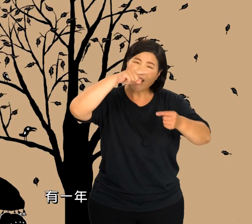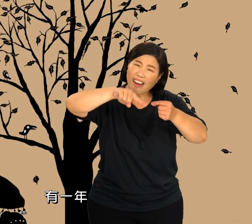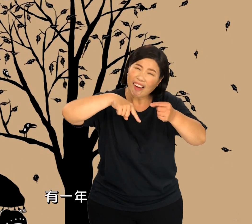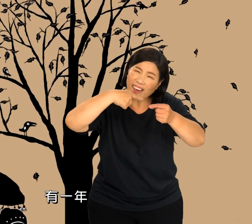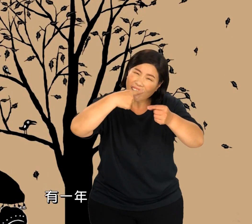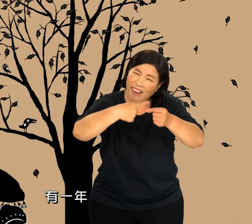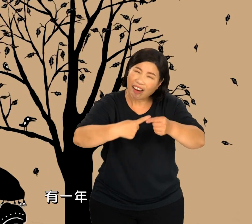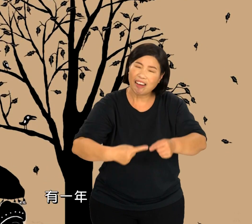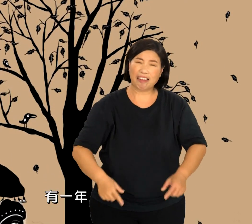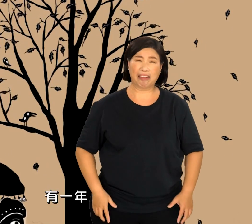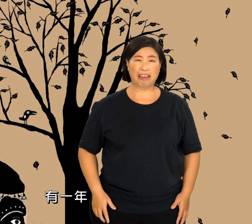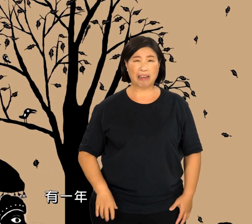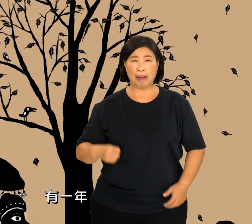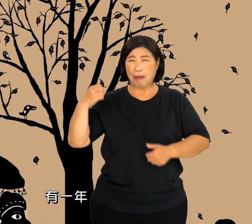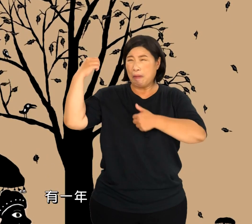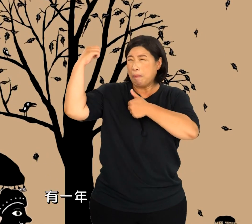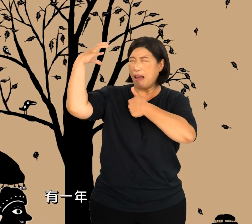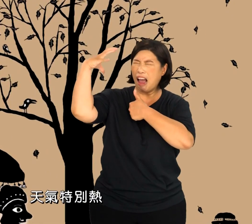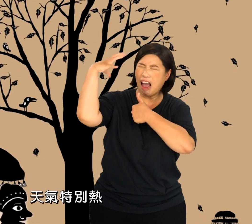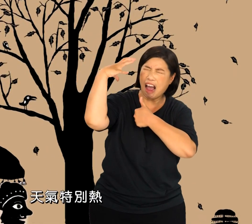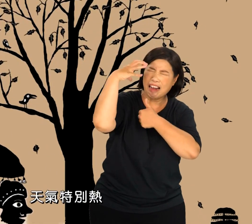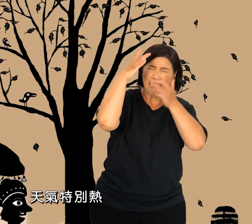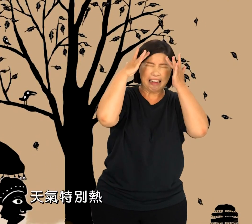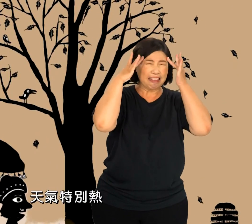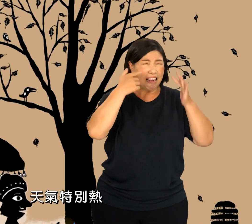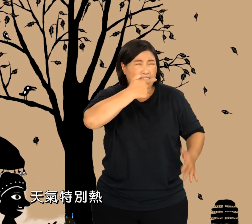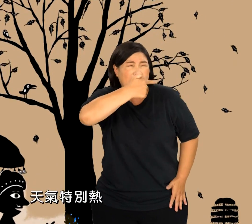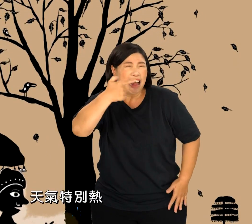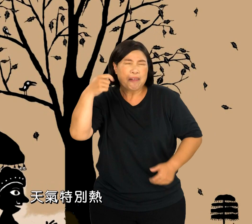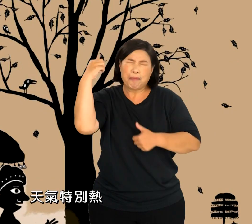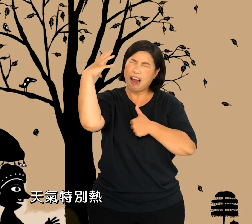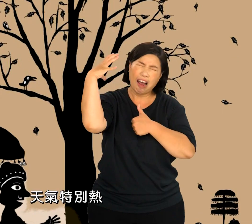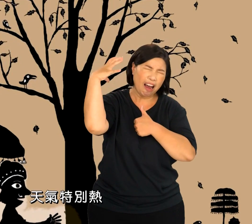有一年天气特别热，